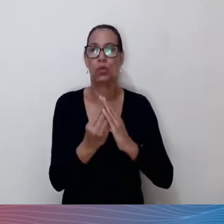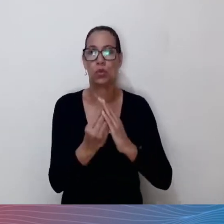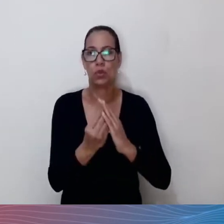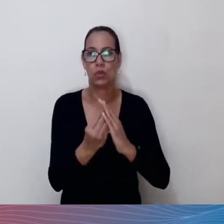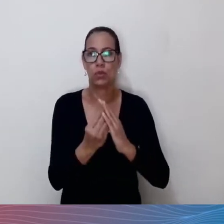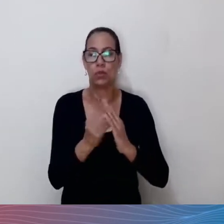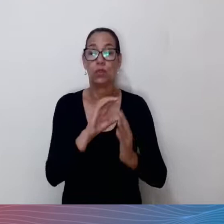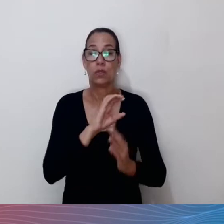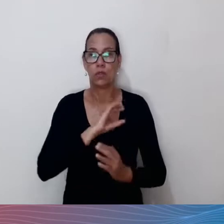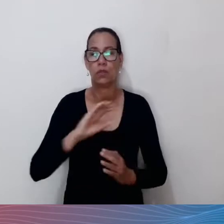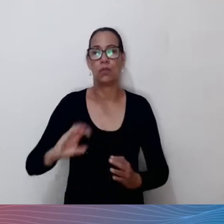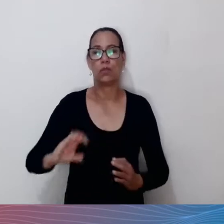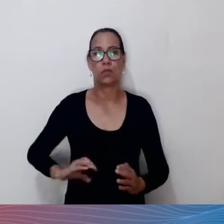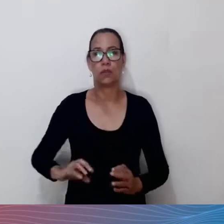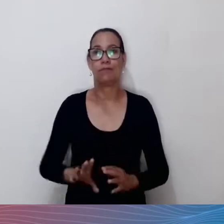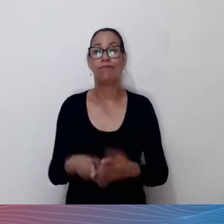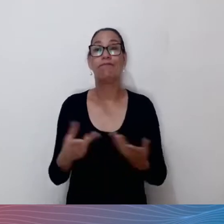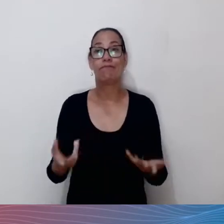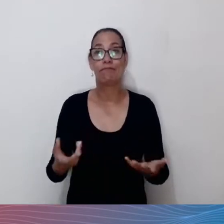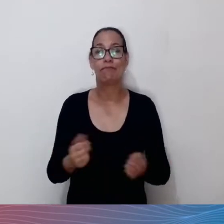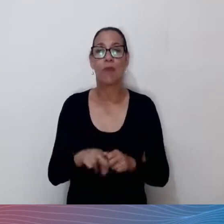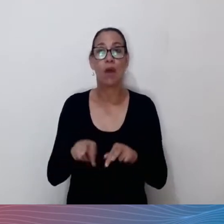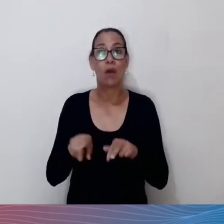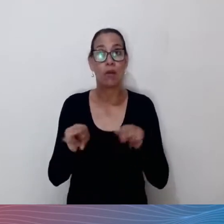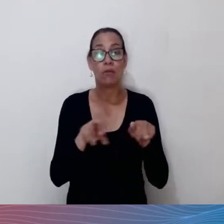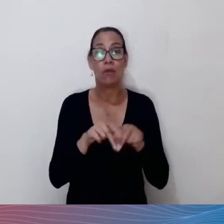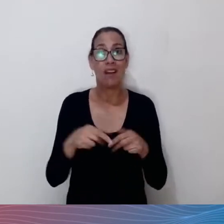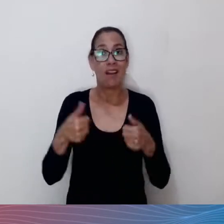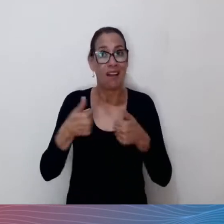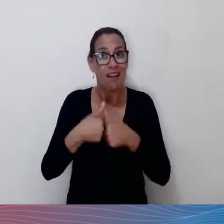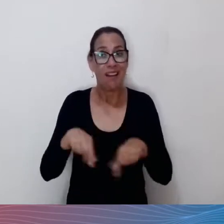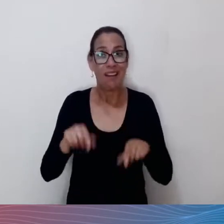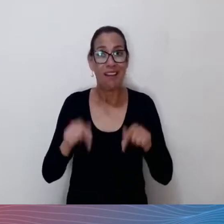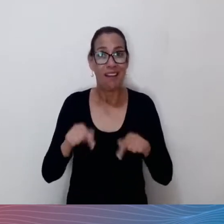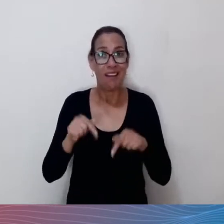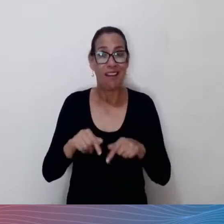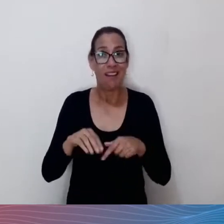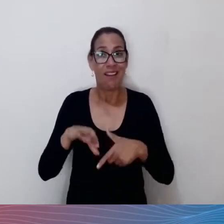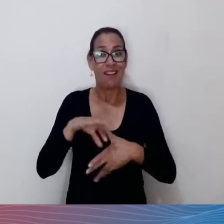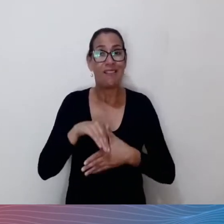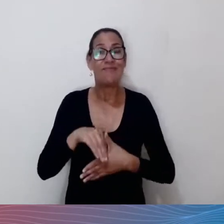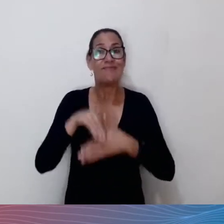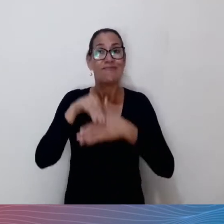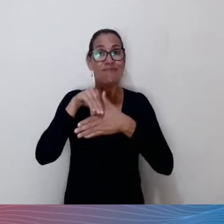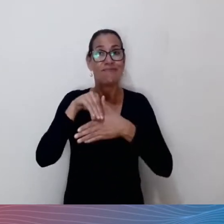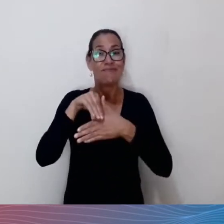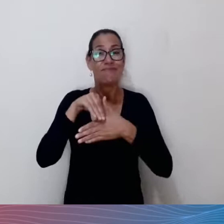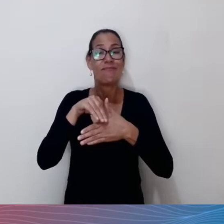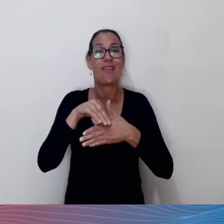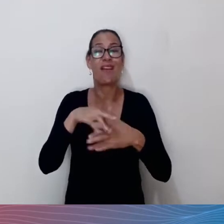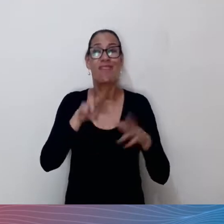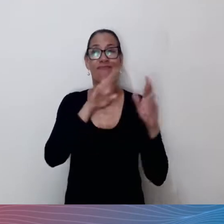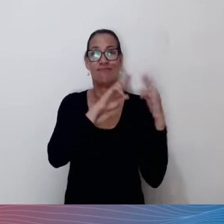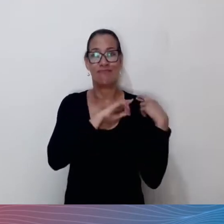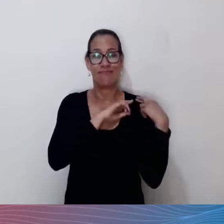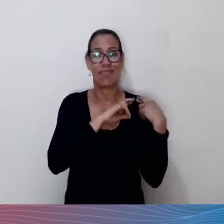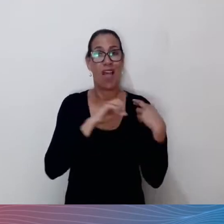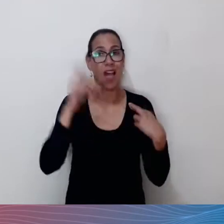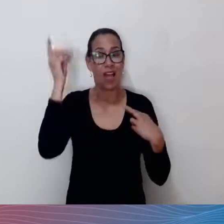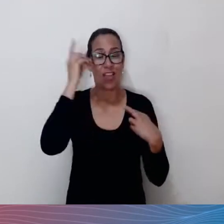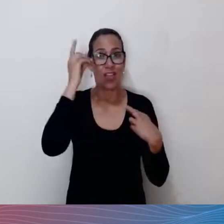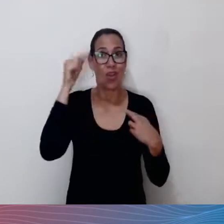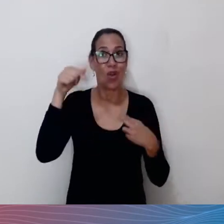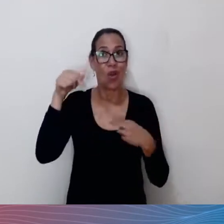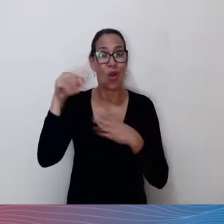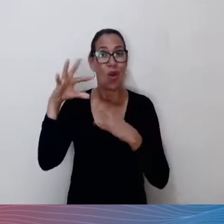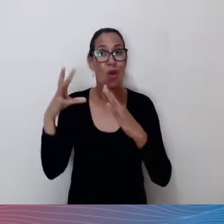nós estamos aqui. Os líderes que o Senhor deu como dons para a igreja não são para